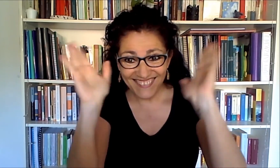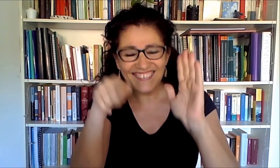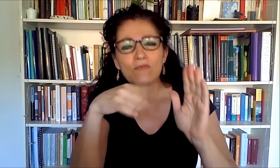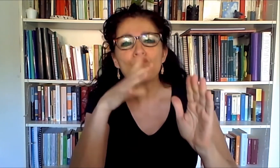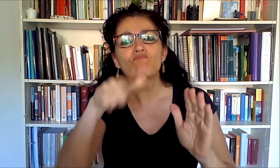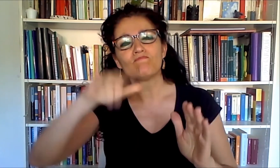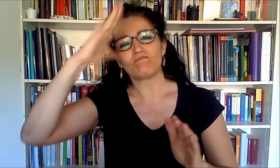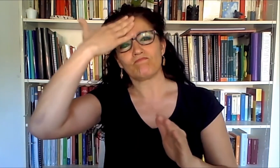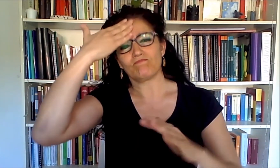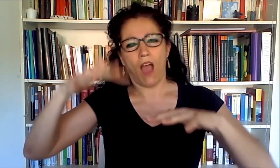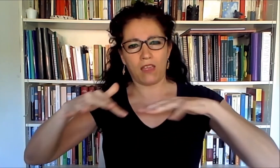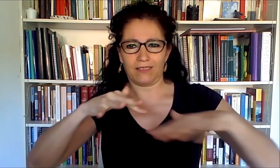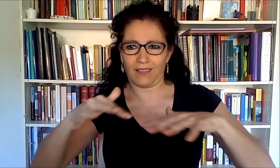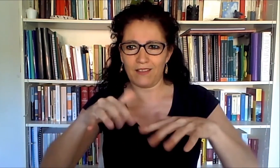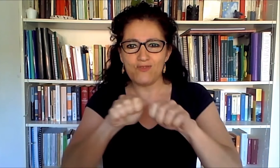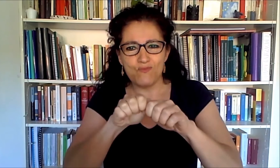lengua de signos española.